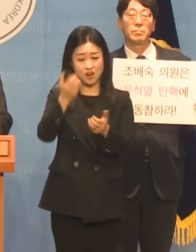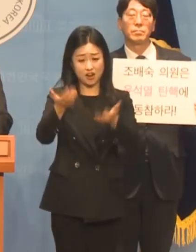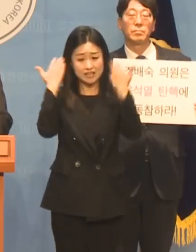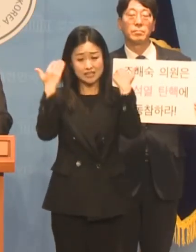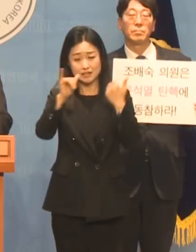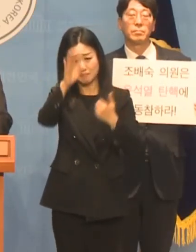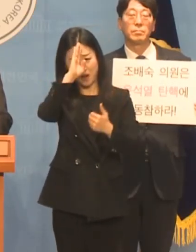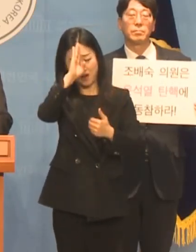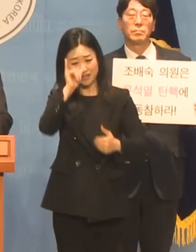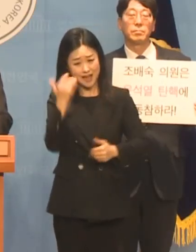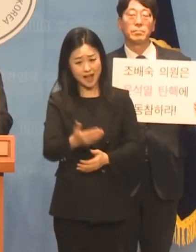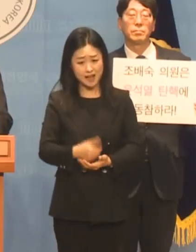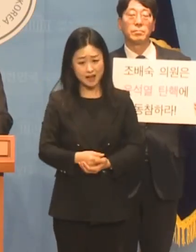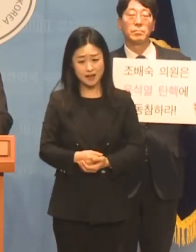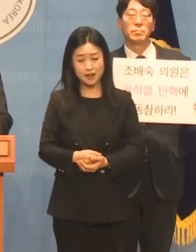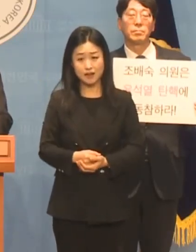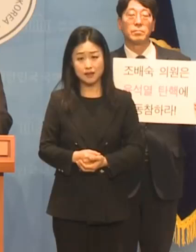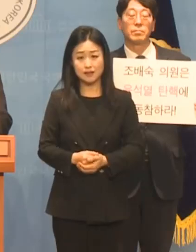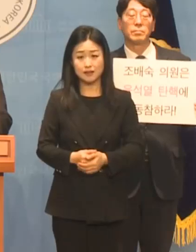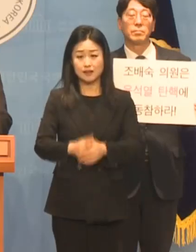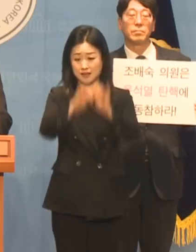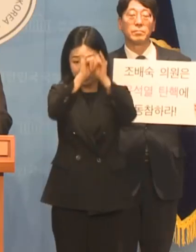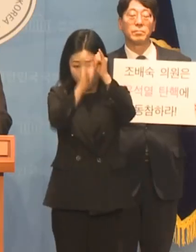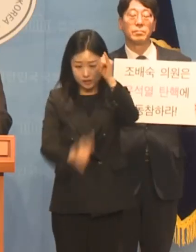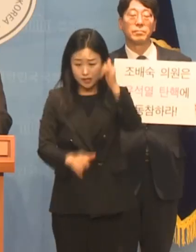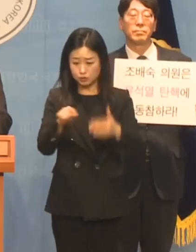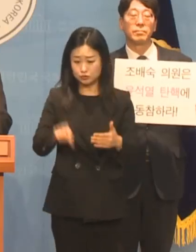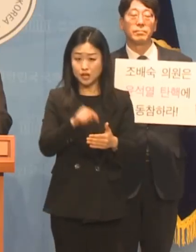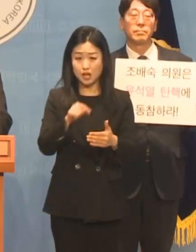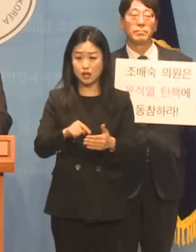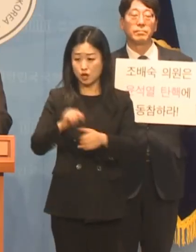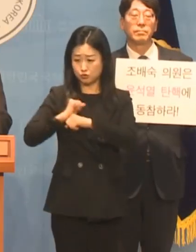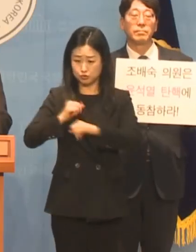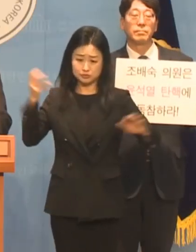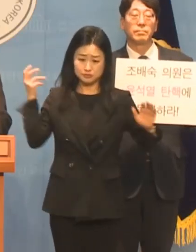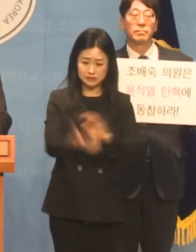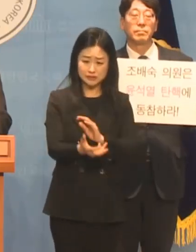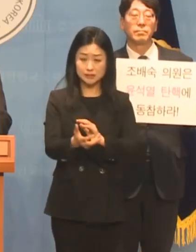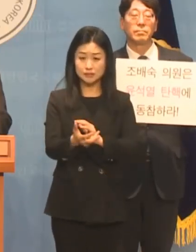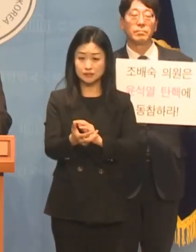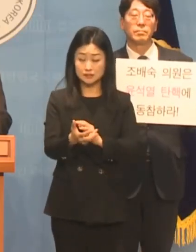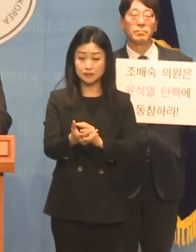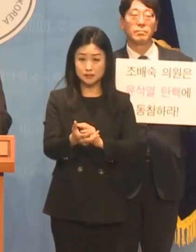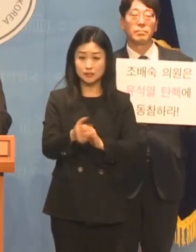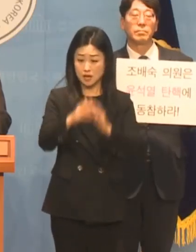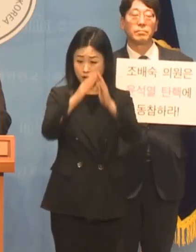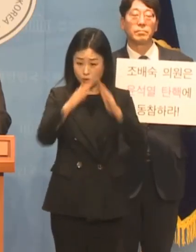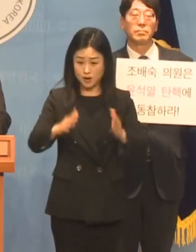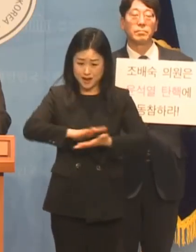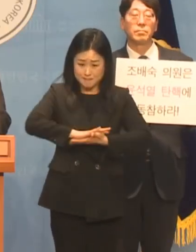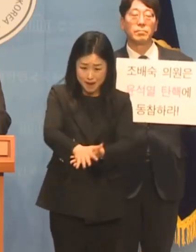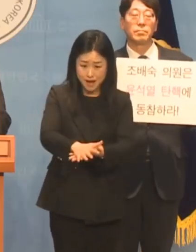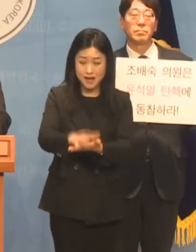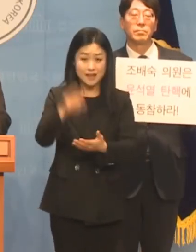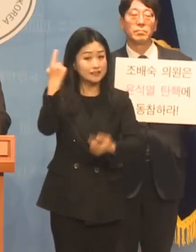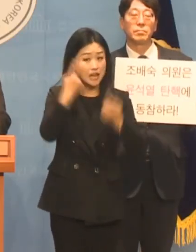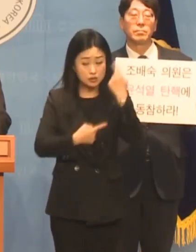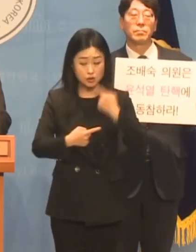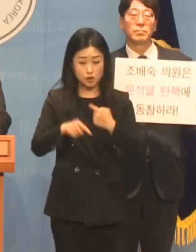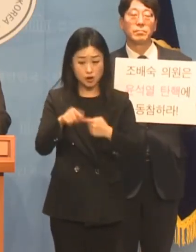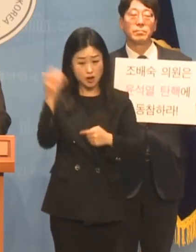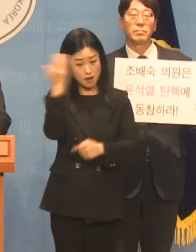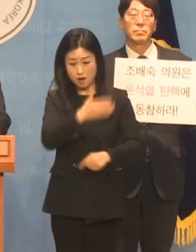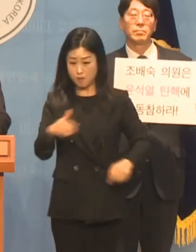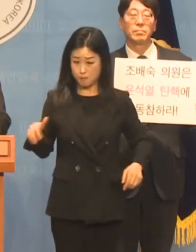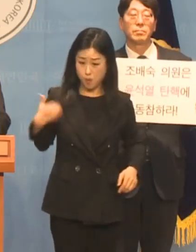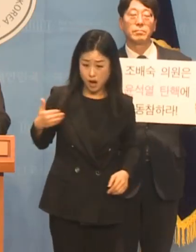걸렸는가? 굴곡진 현대사에서 군부독재의 불법 계엄이 호남인들에게 어떤 상처를 주었는지